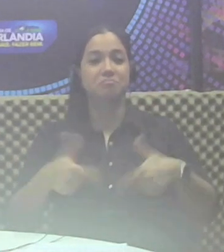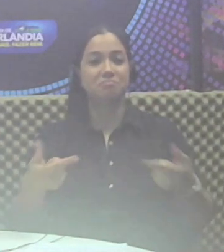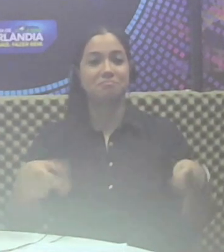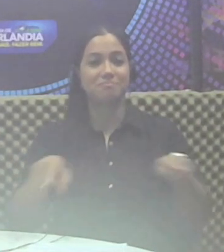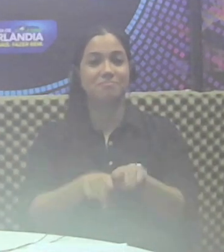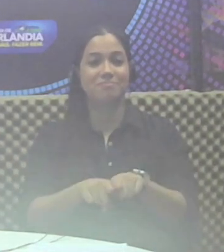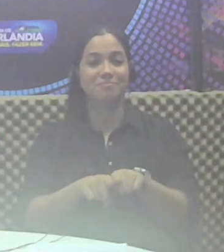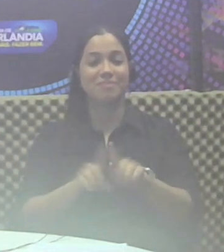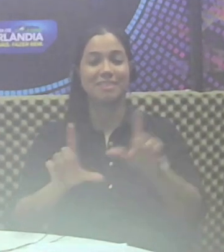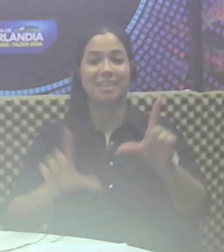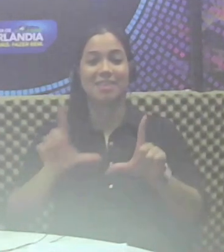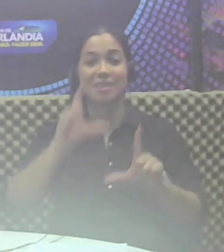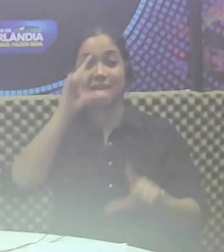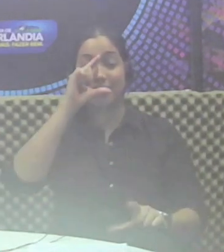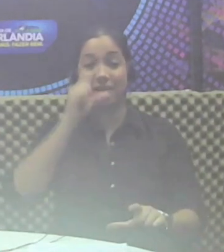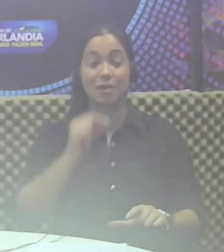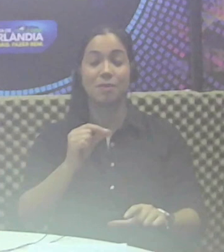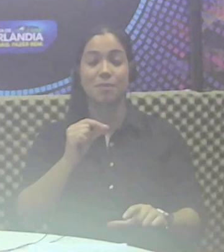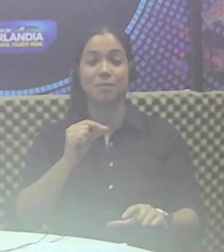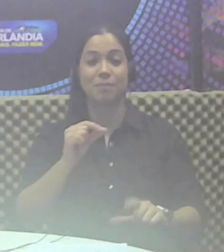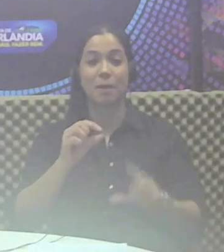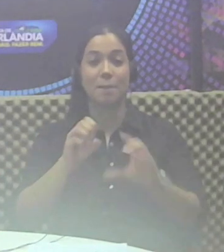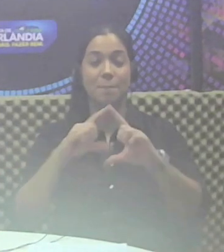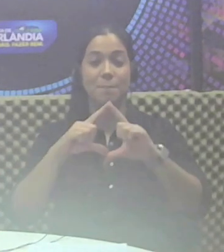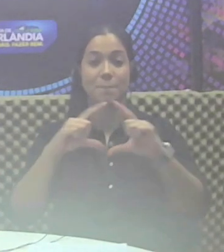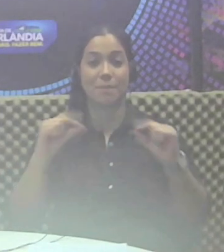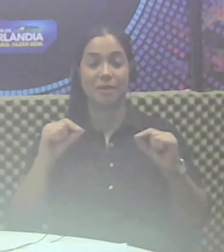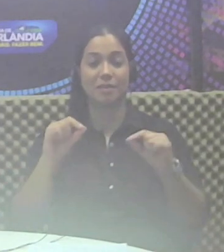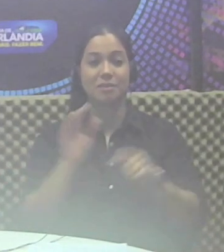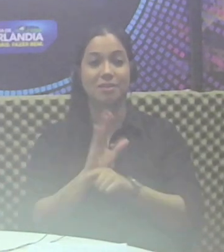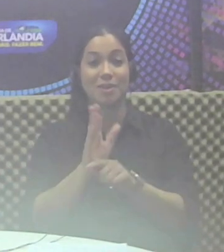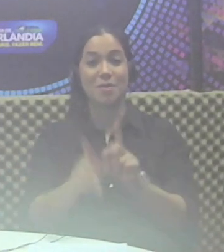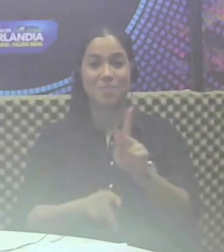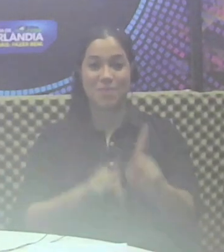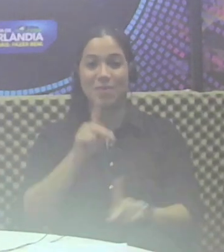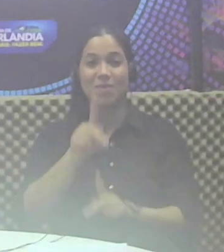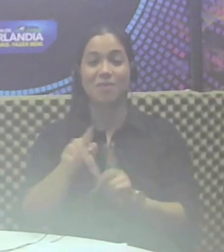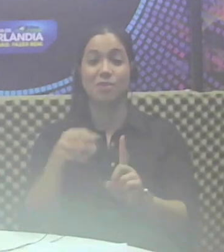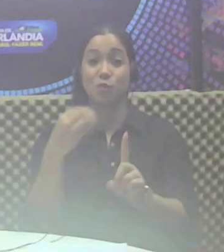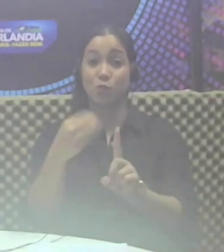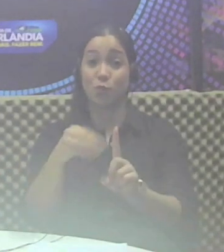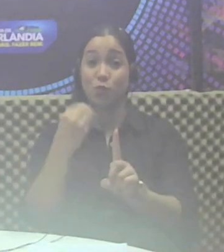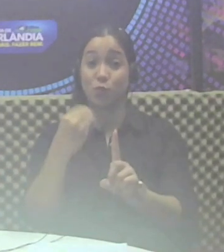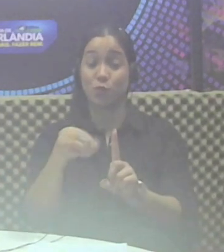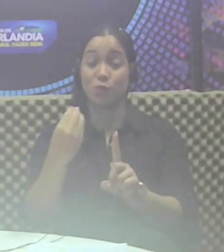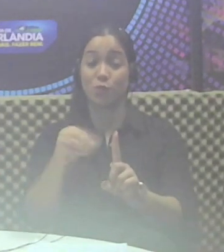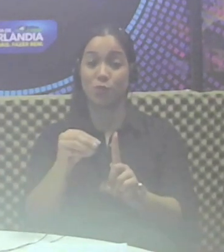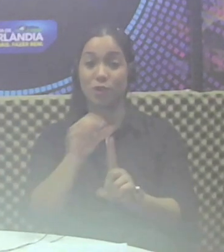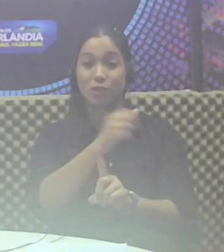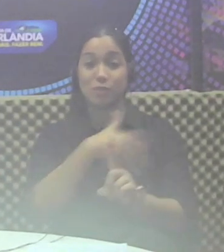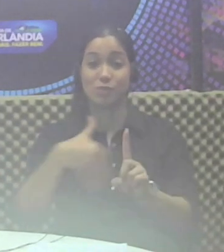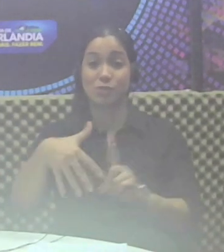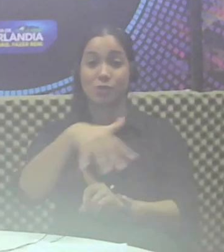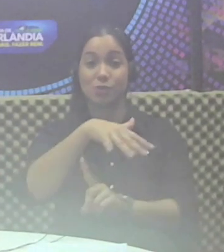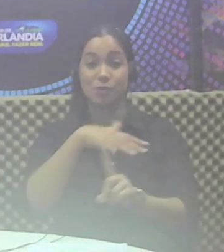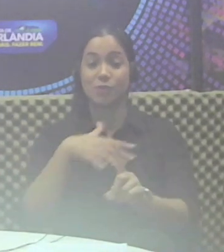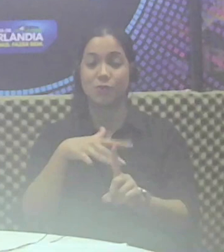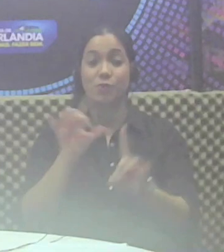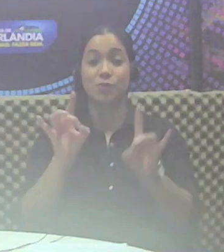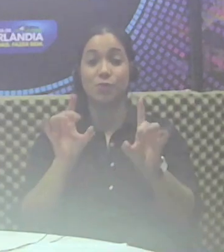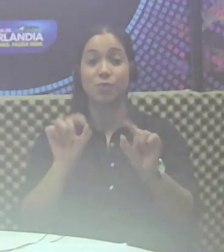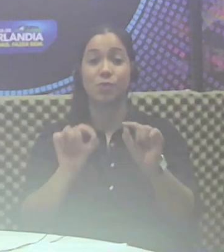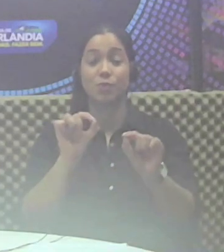com a emissora Band Triângulo, tem o objetivo de assistir a população em situação de vulnerabilidade social, especialmente